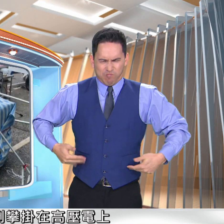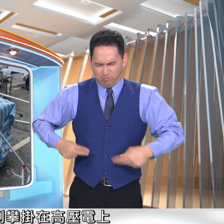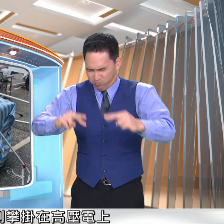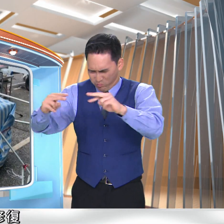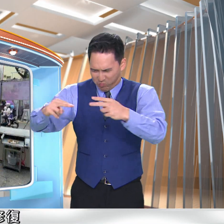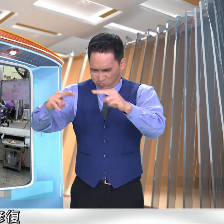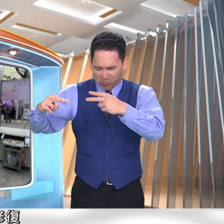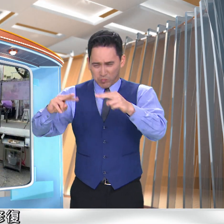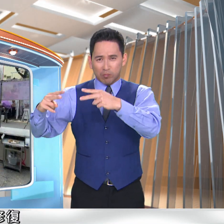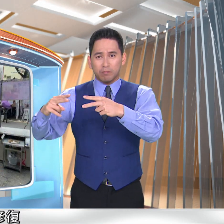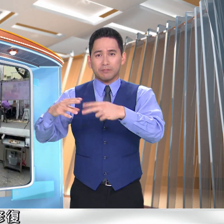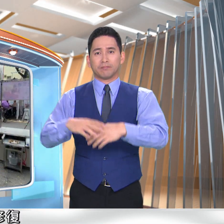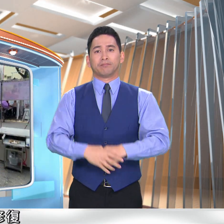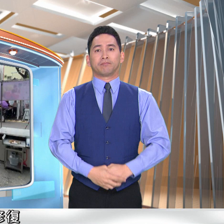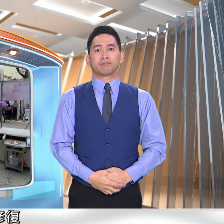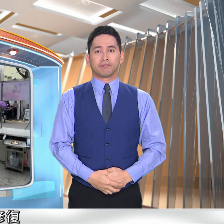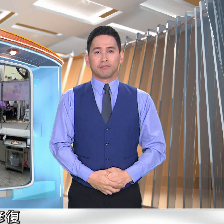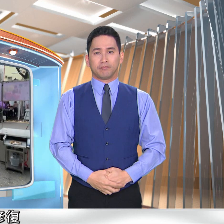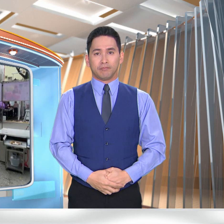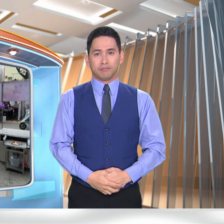需要断电修复。